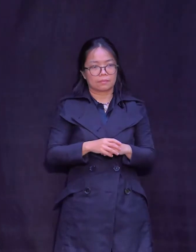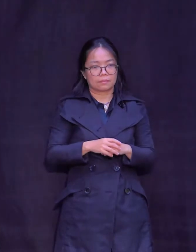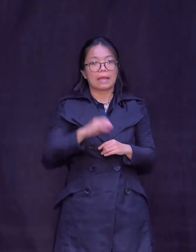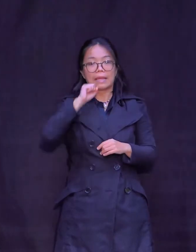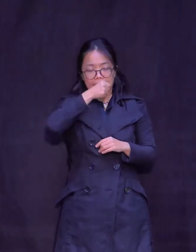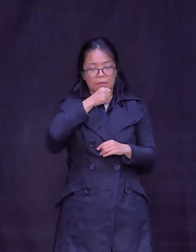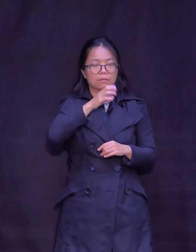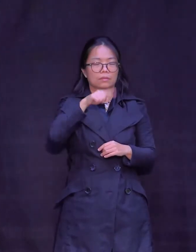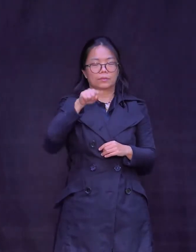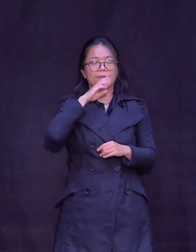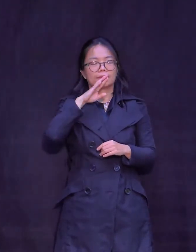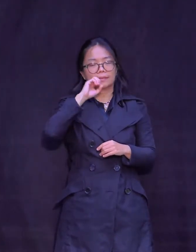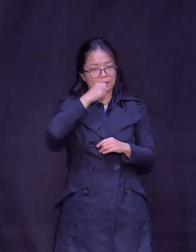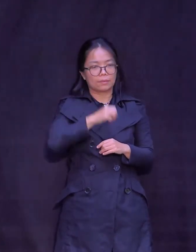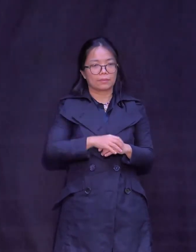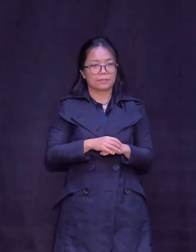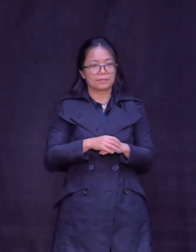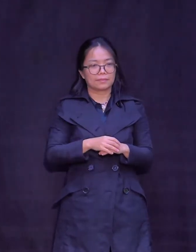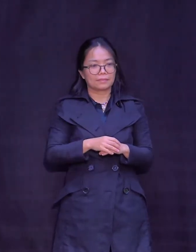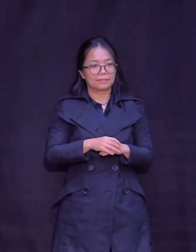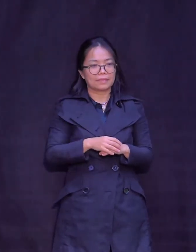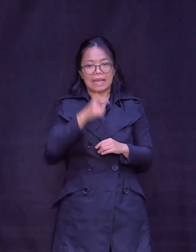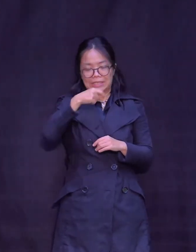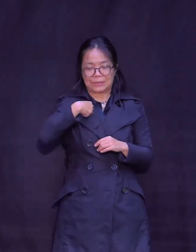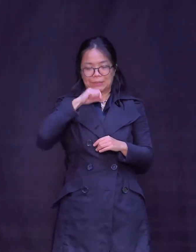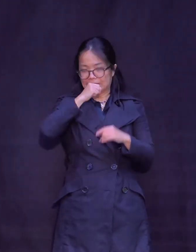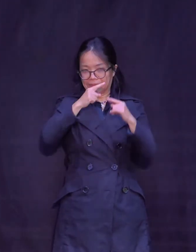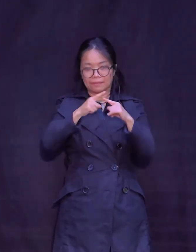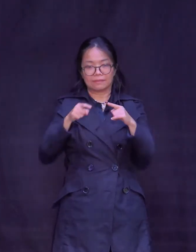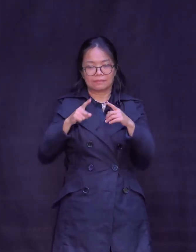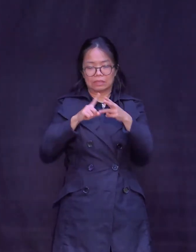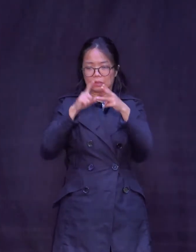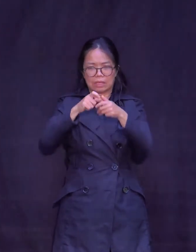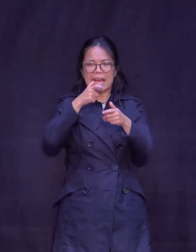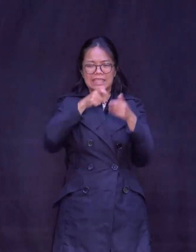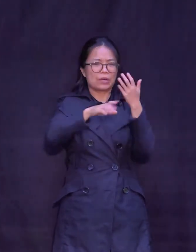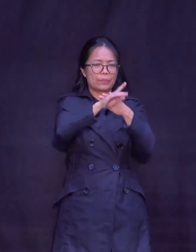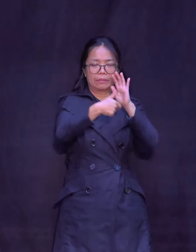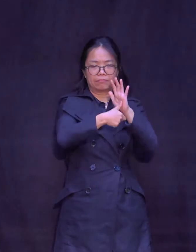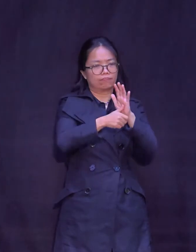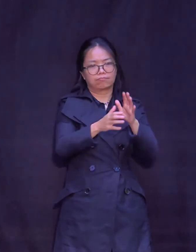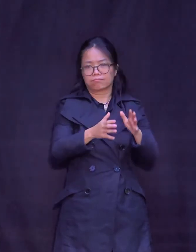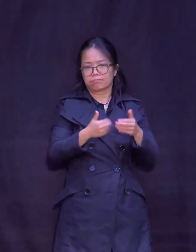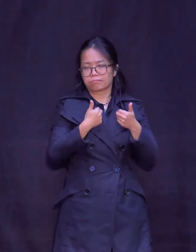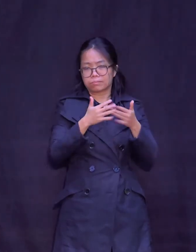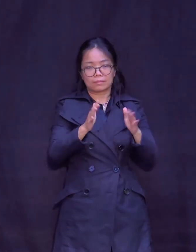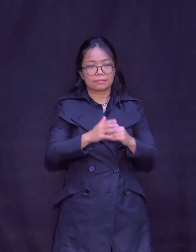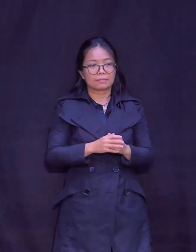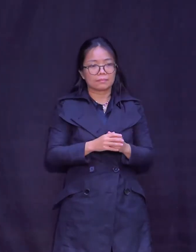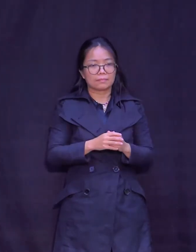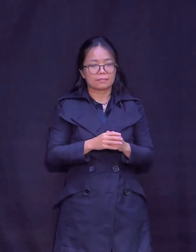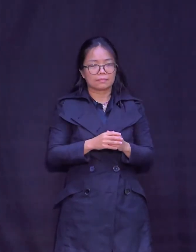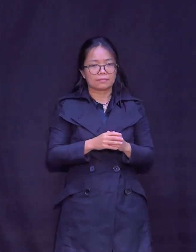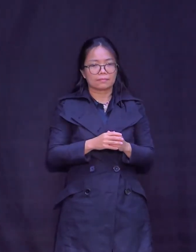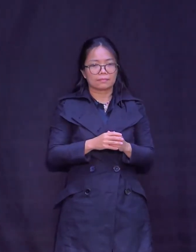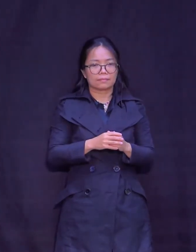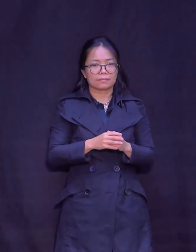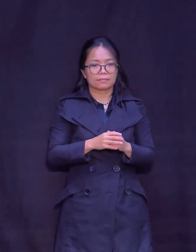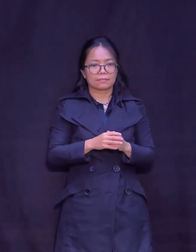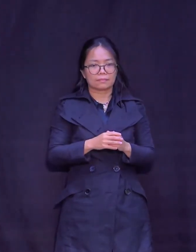湾就是台湾，就是叫我台湾人，不要叫我别的名字。好，那我非